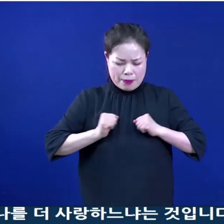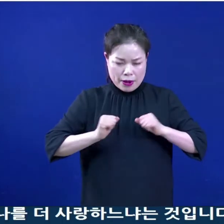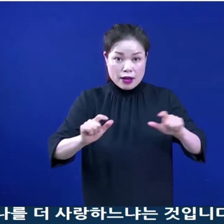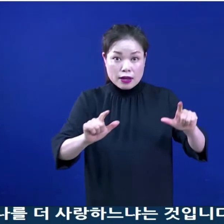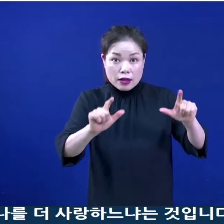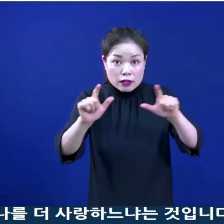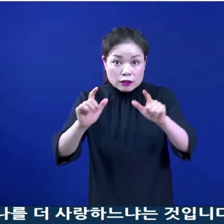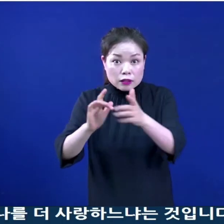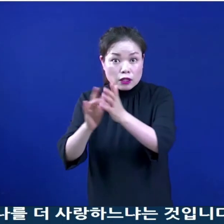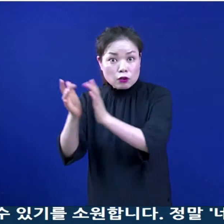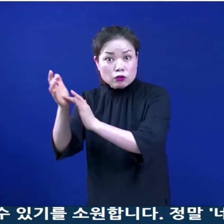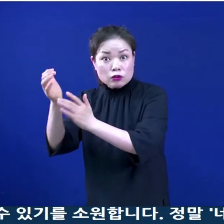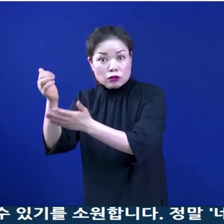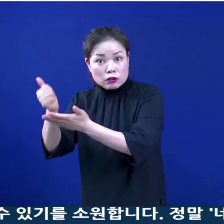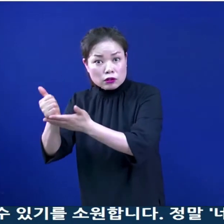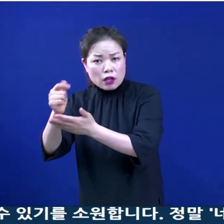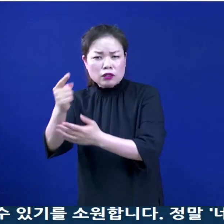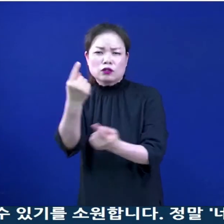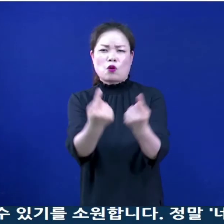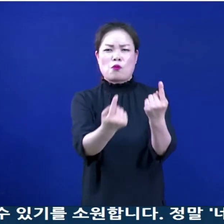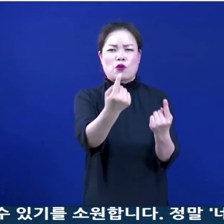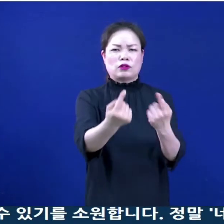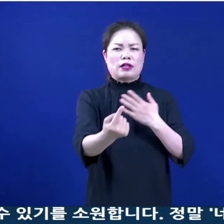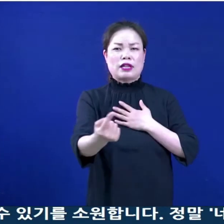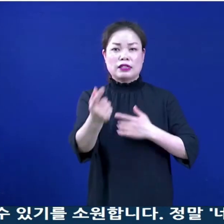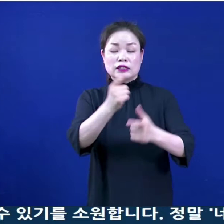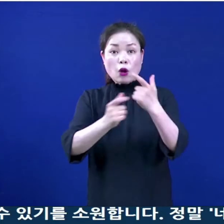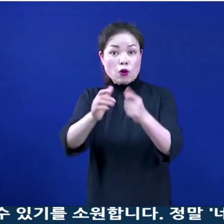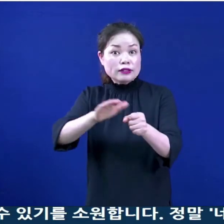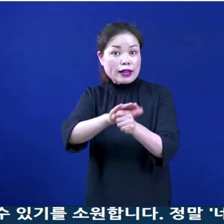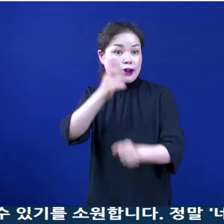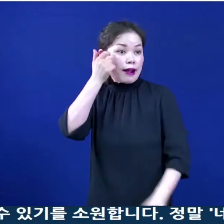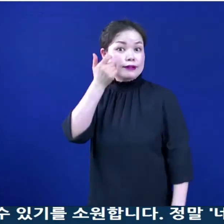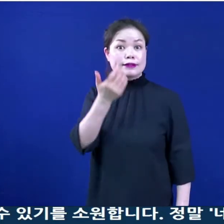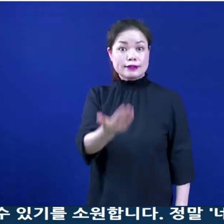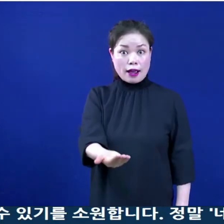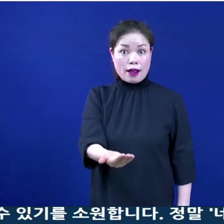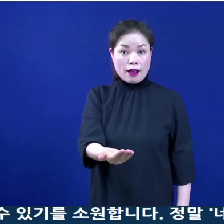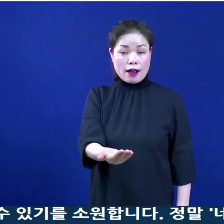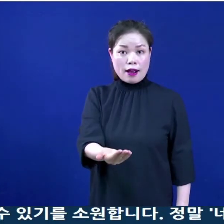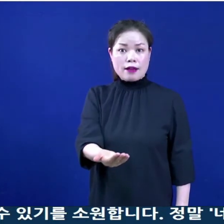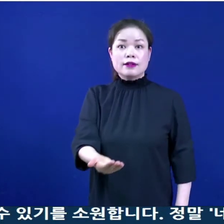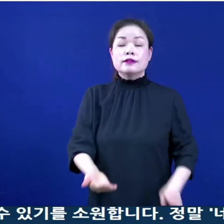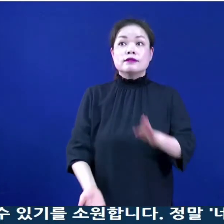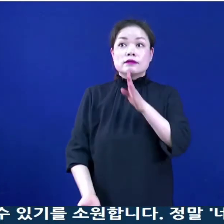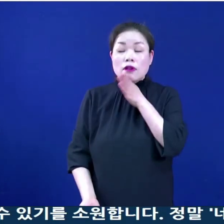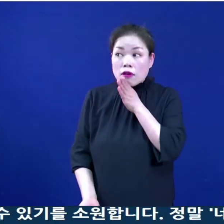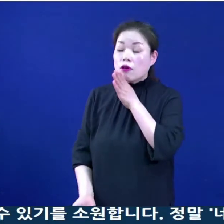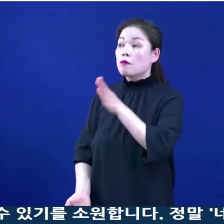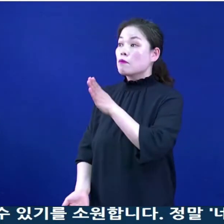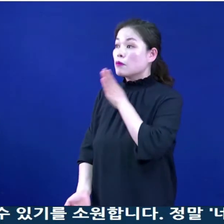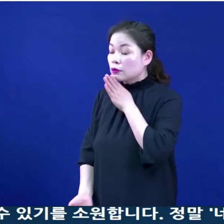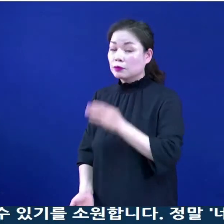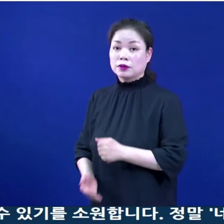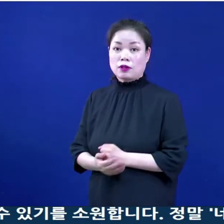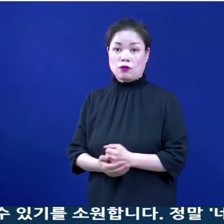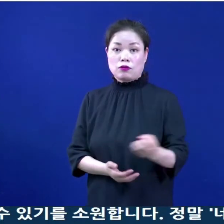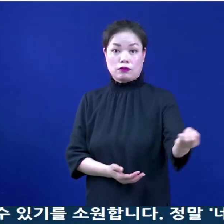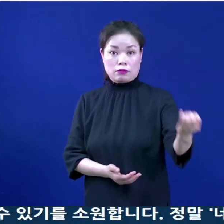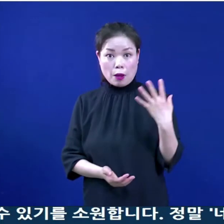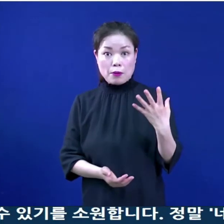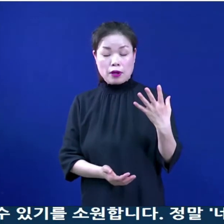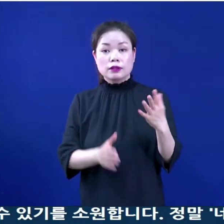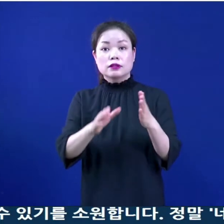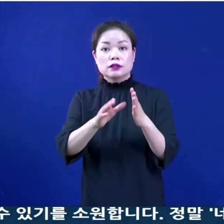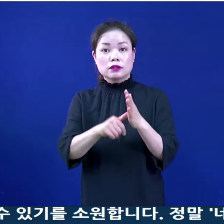그런데 예수님이 그런데 그것보다 나를 더 사랑하느냐라고 질문하시면 네, 당연합니다라고 답해야 돼요.